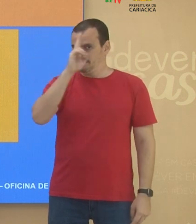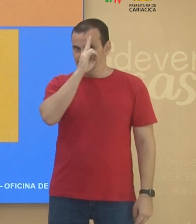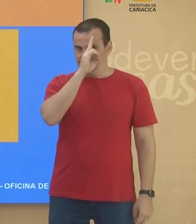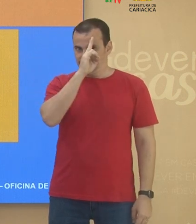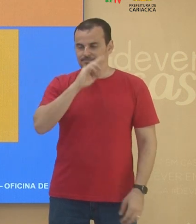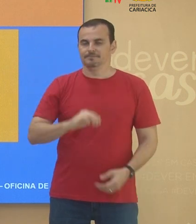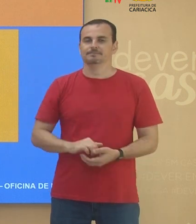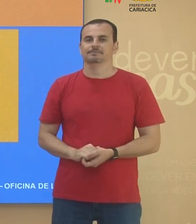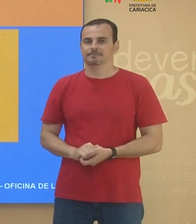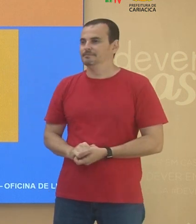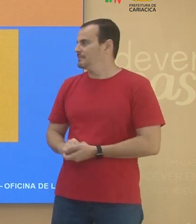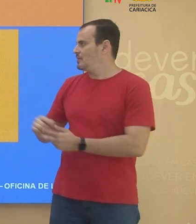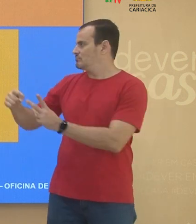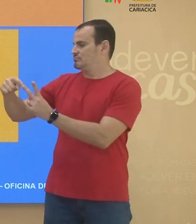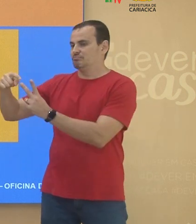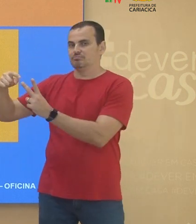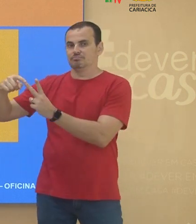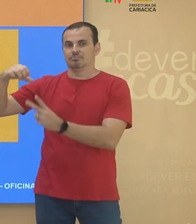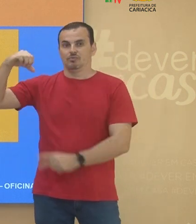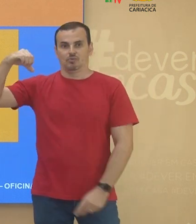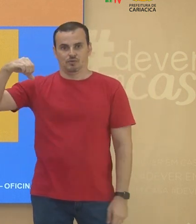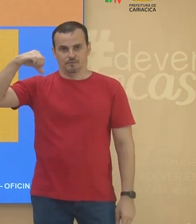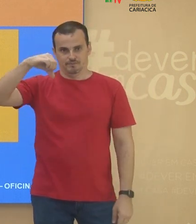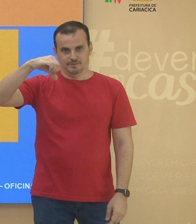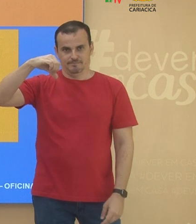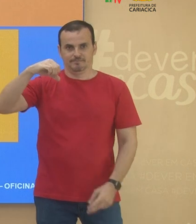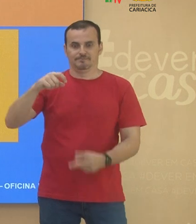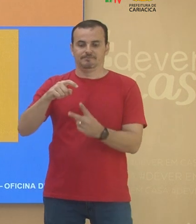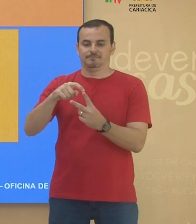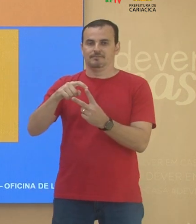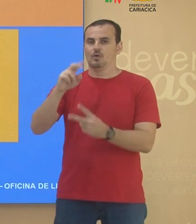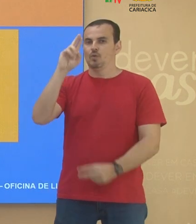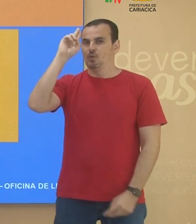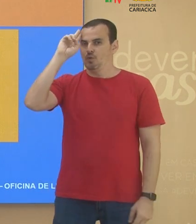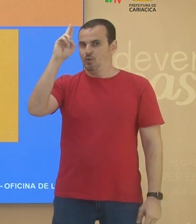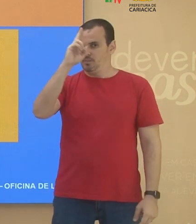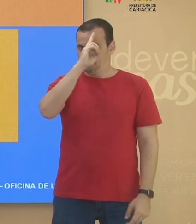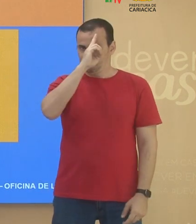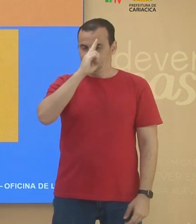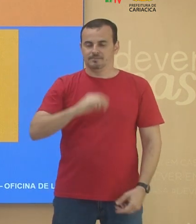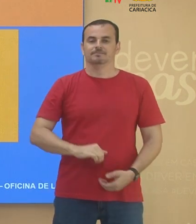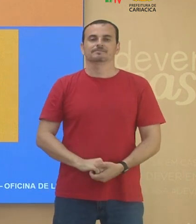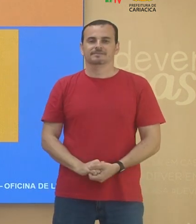99. Uber. 99. Uber.